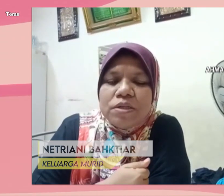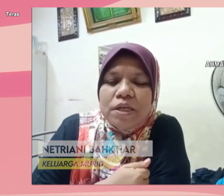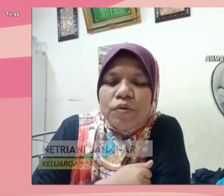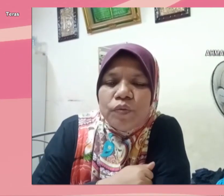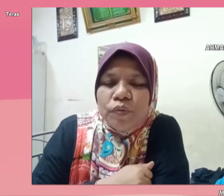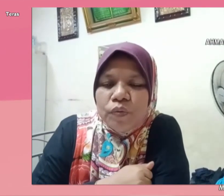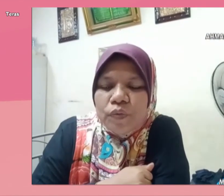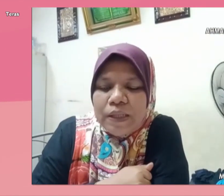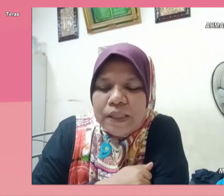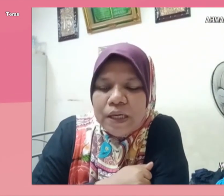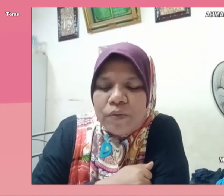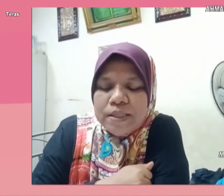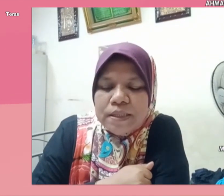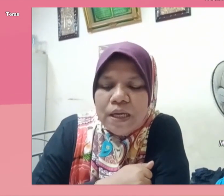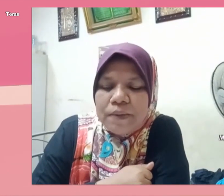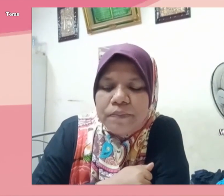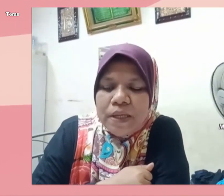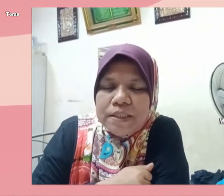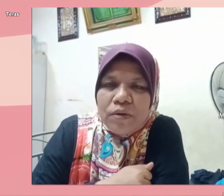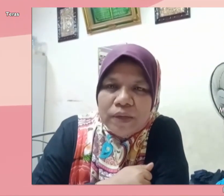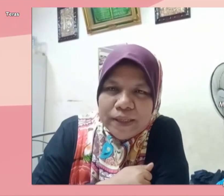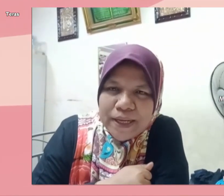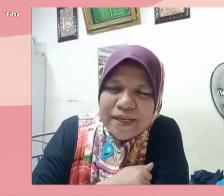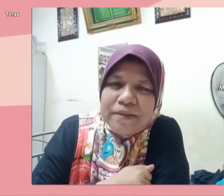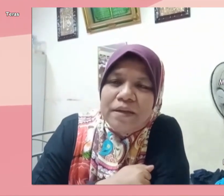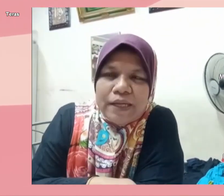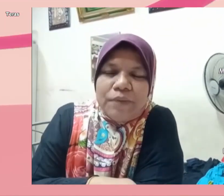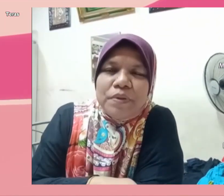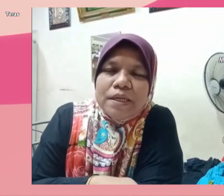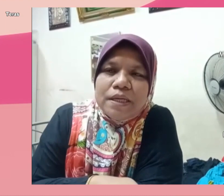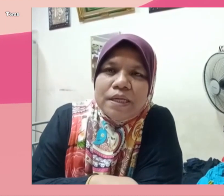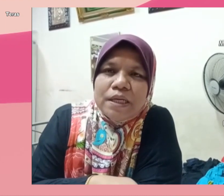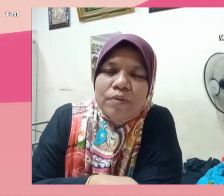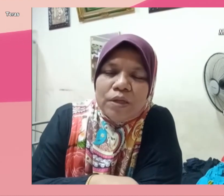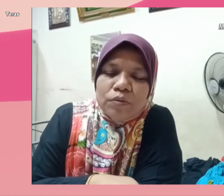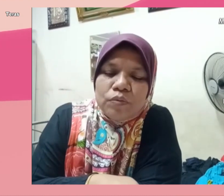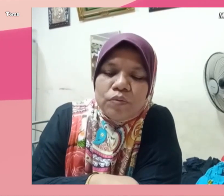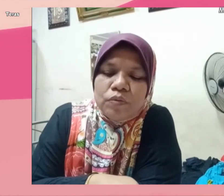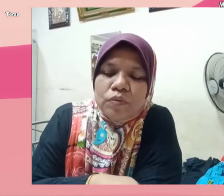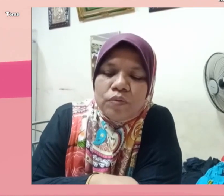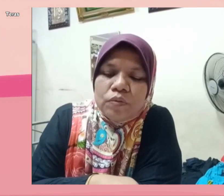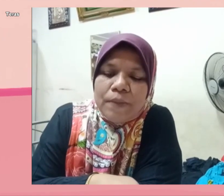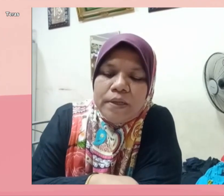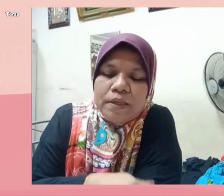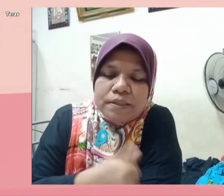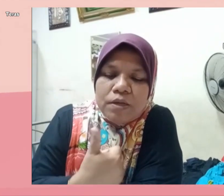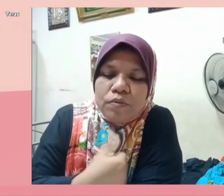binoche itu antara WhatsApp belanja online Gan Khattab Idih waktu aba Aceh